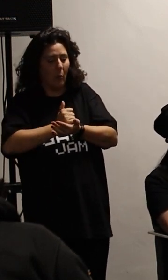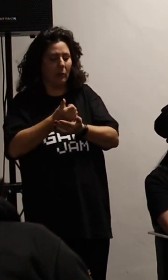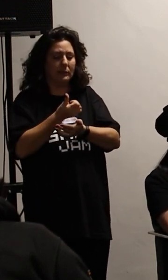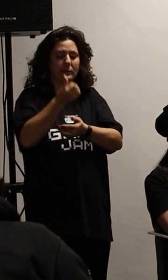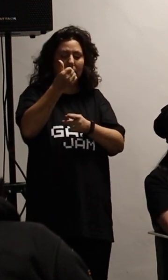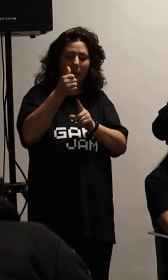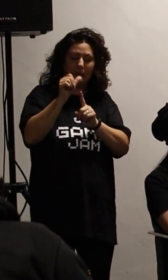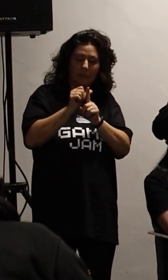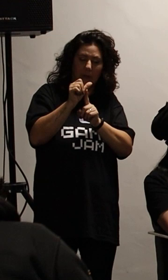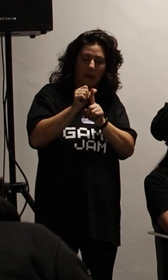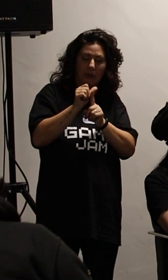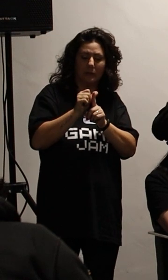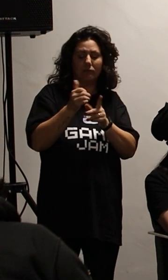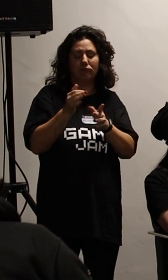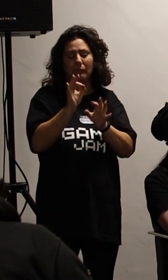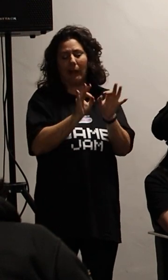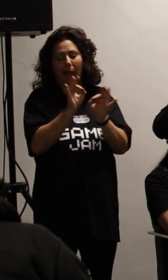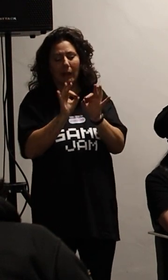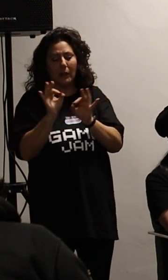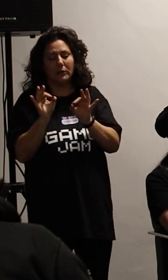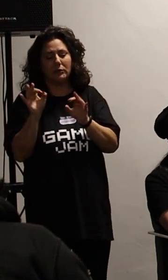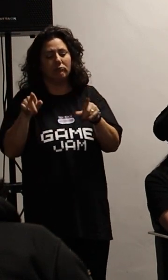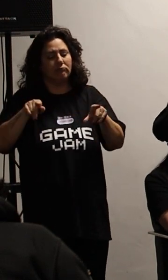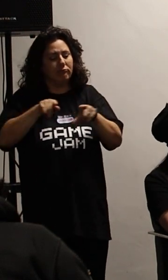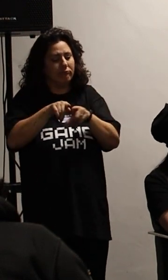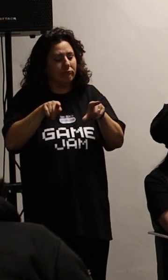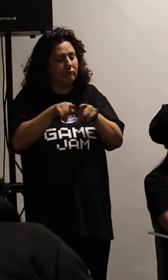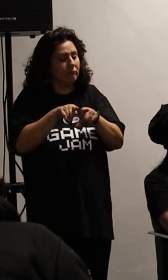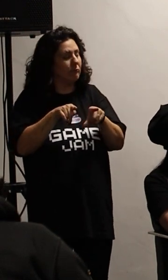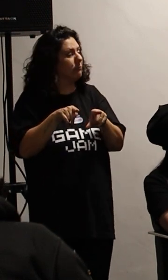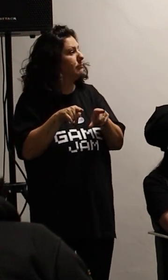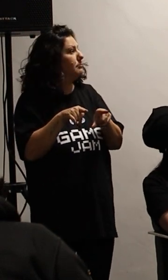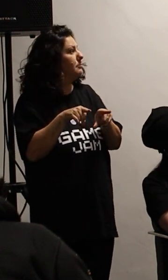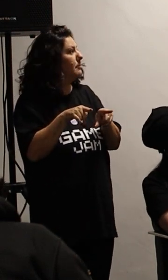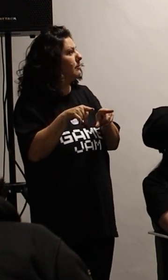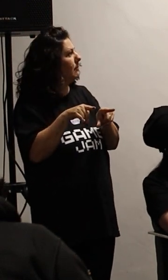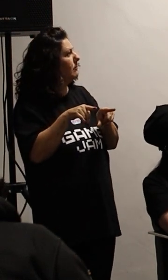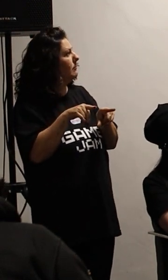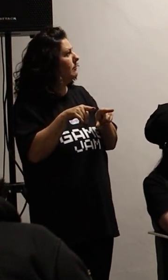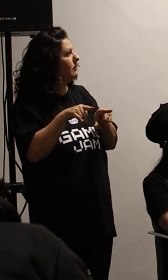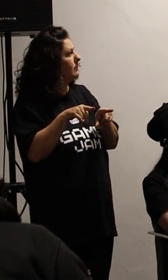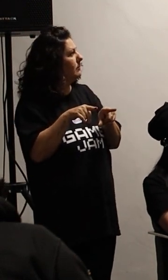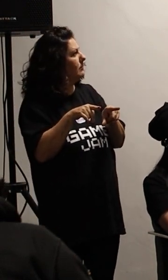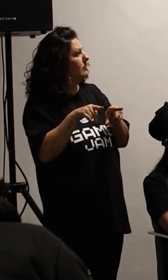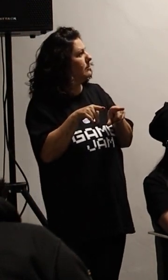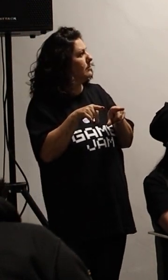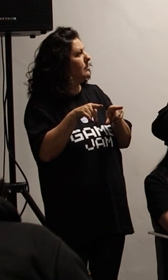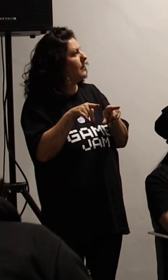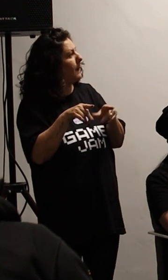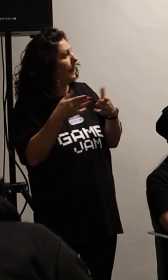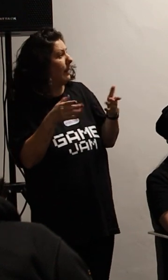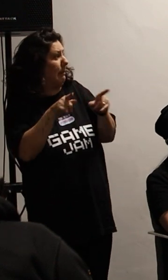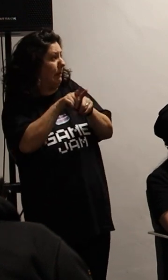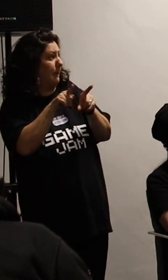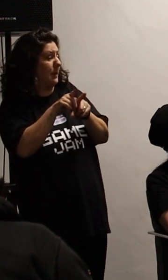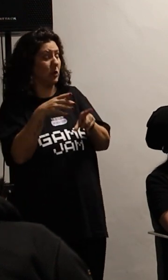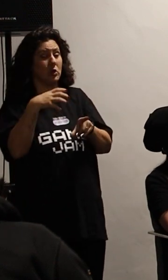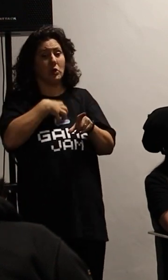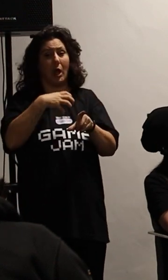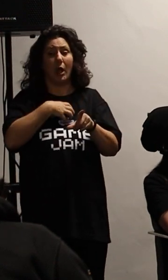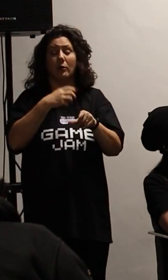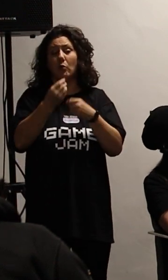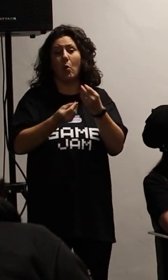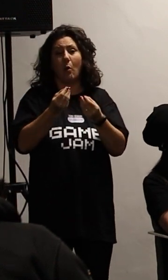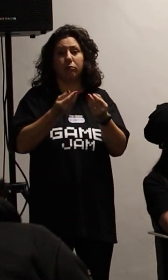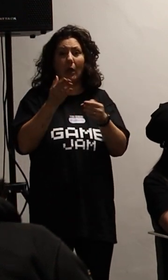6 meses, e planejando, e fazendo, e criando esse jogo. Mas isso é interessante também quando é de forma colaborativa, né? Porque coisa